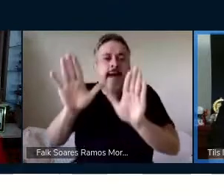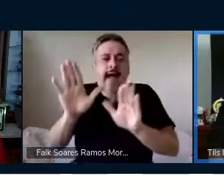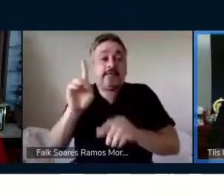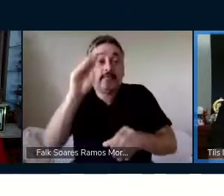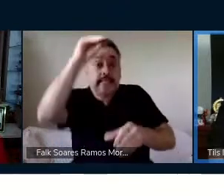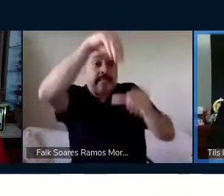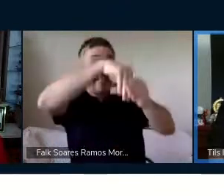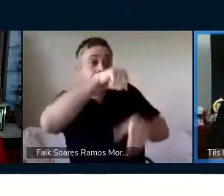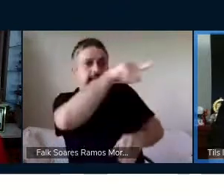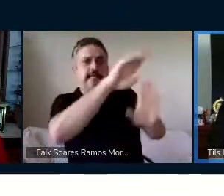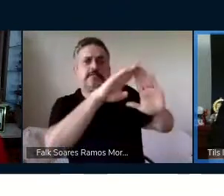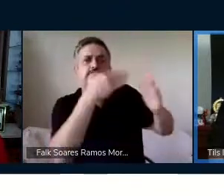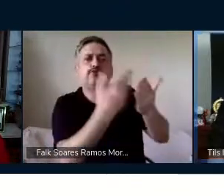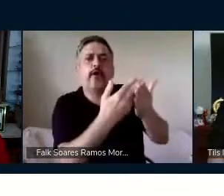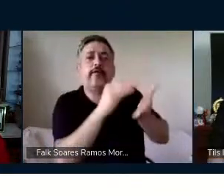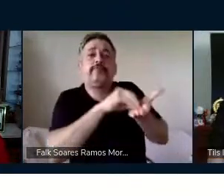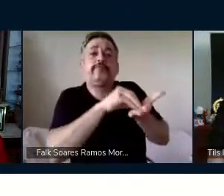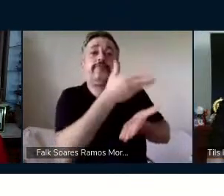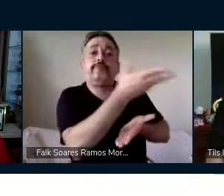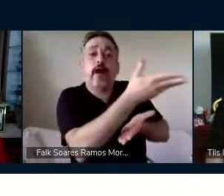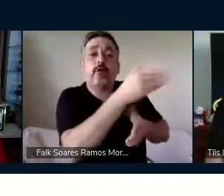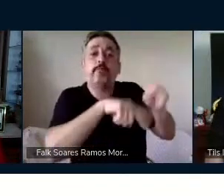ensino do PSL.